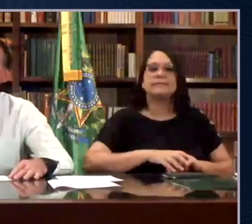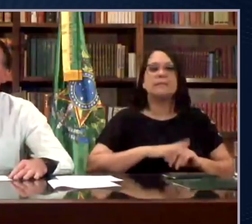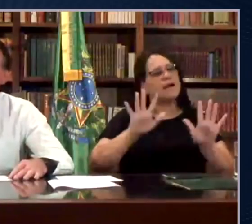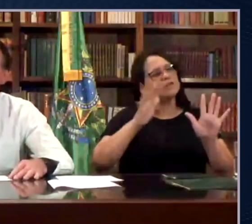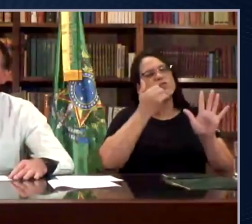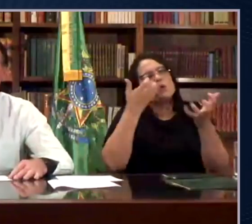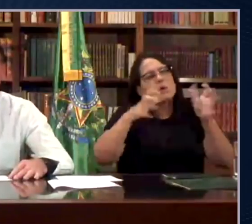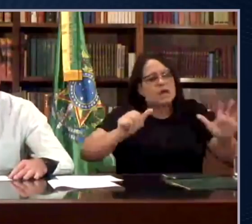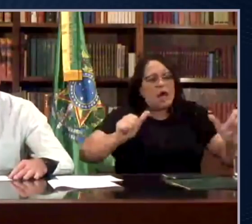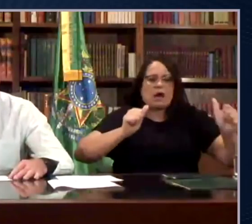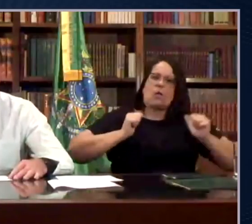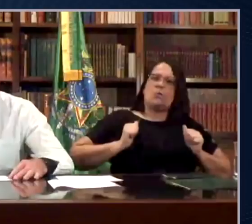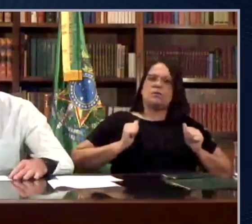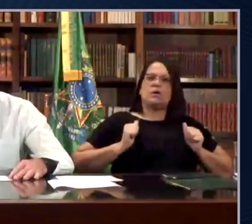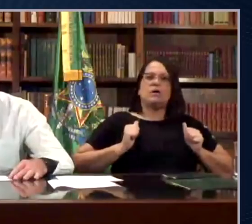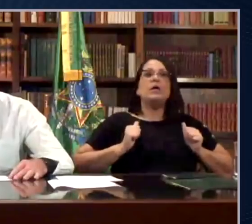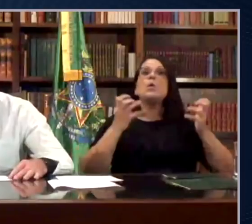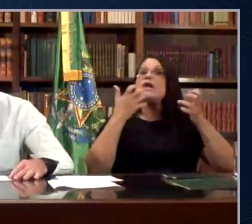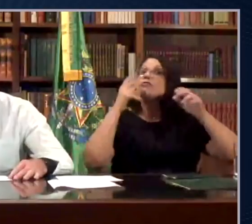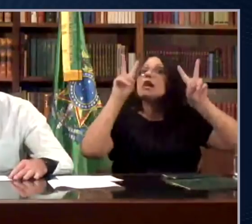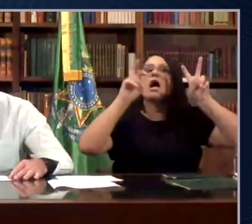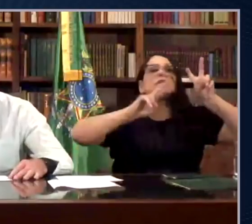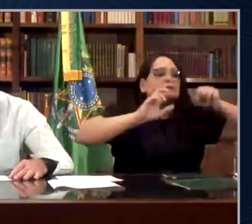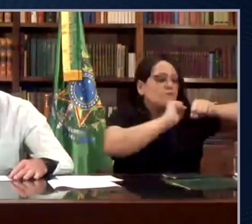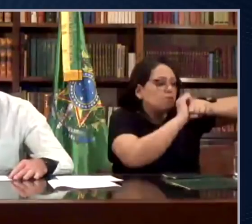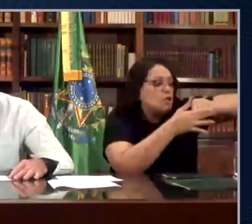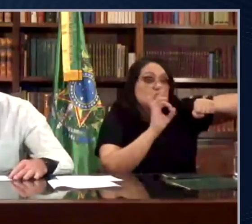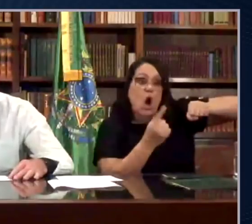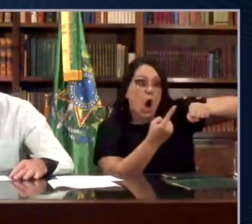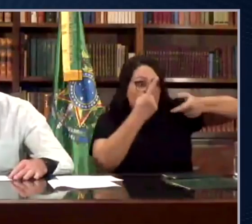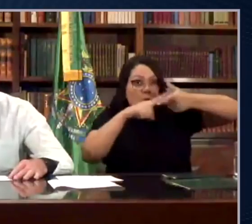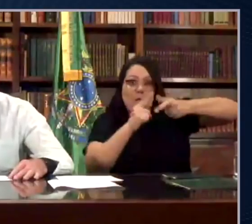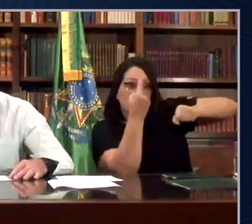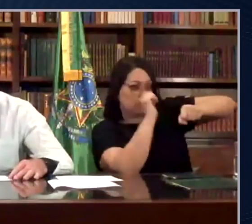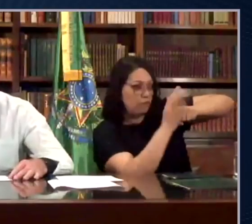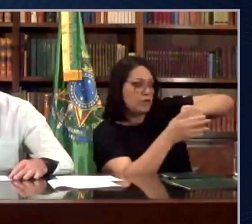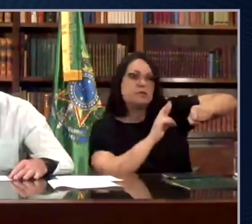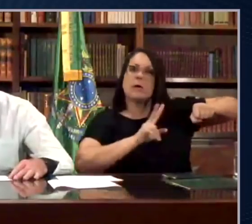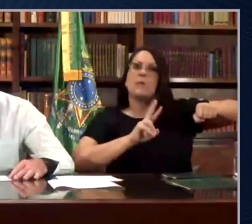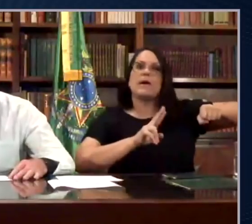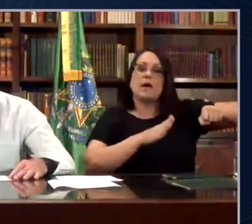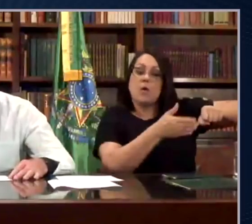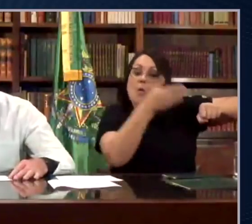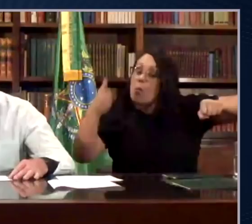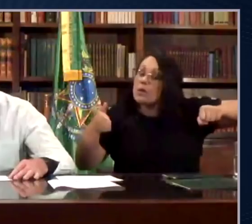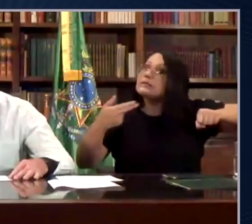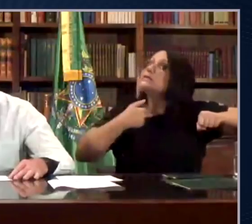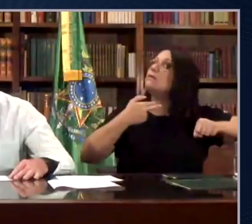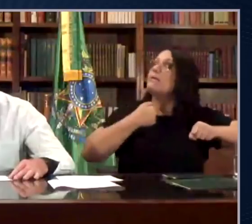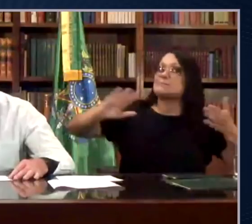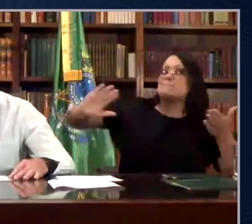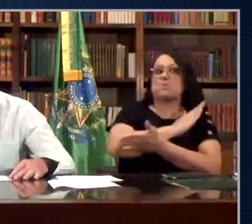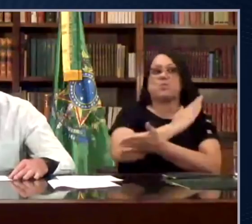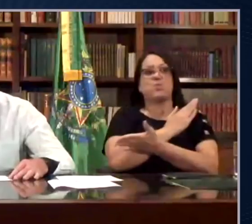vírus. O outro problema paralelo é a questão do emprego. Não podemos admitir a destruição em massa